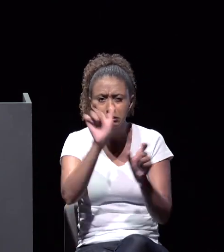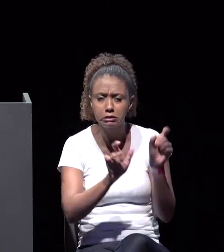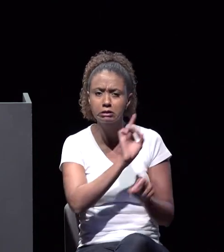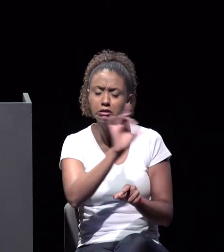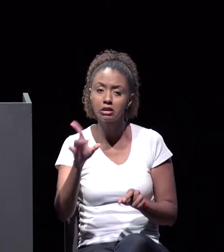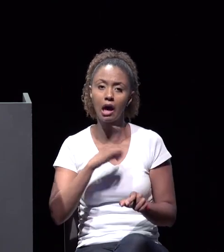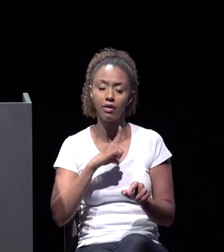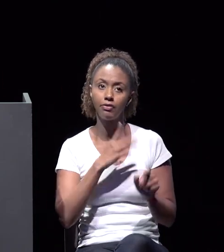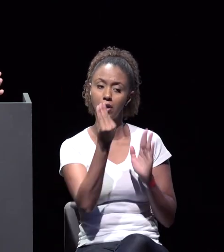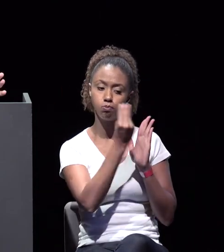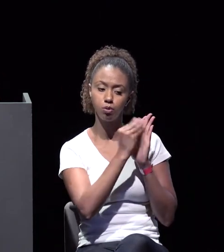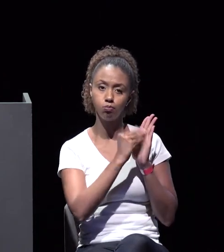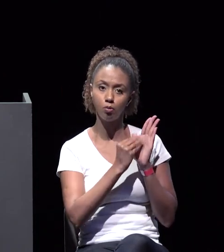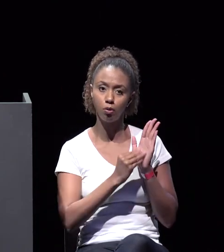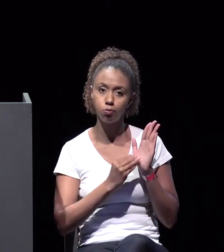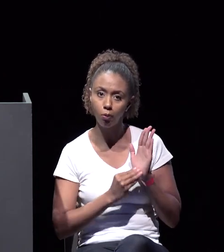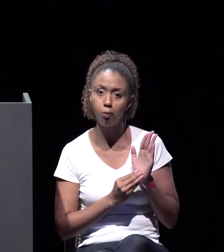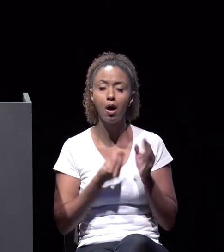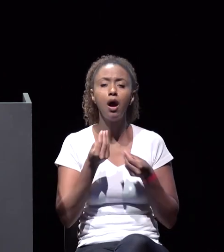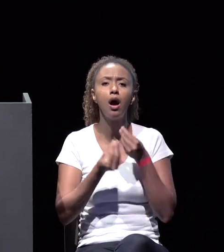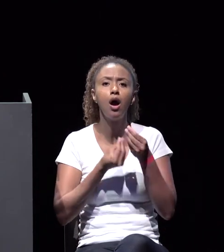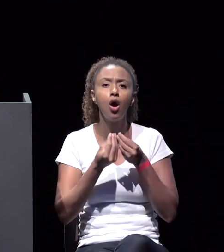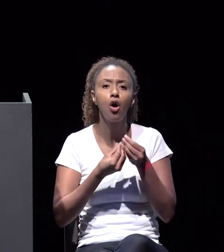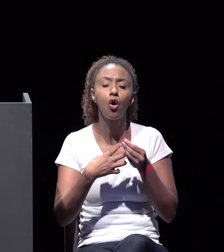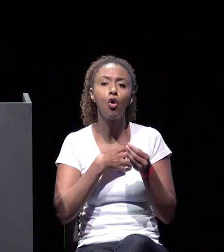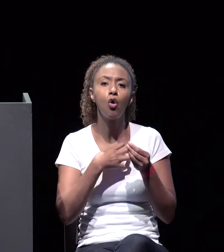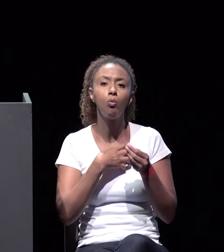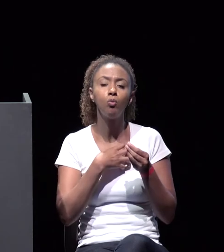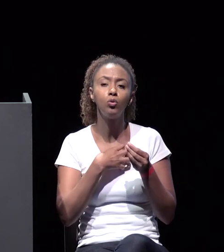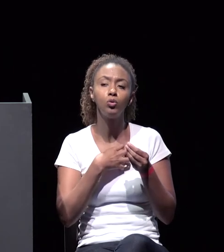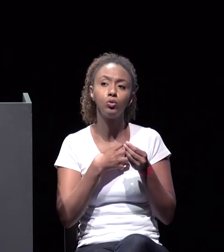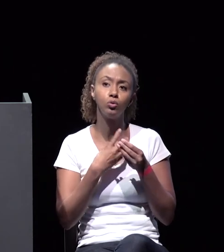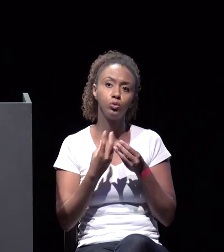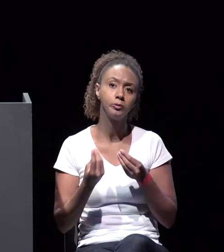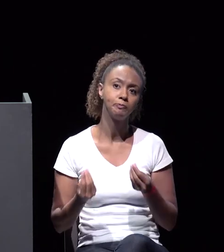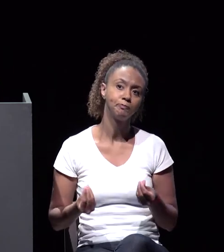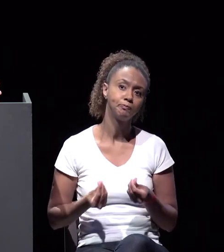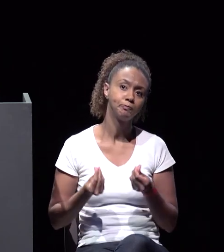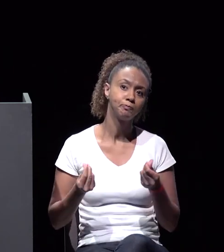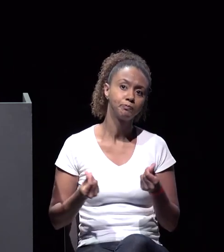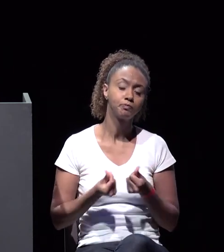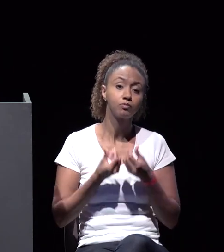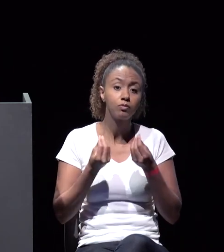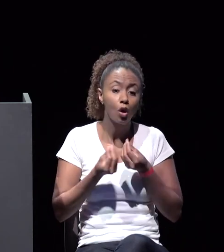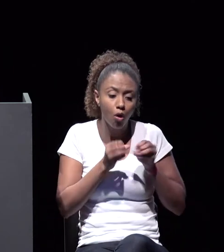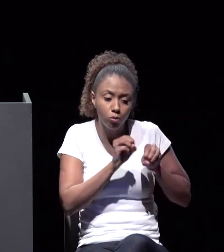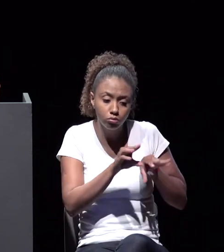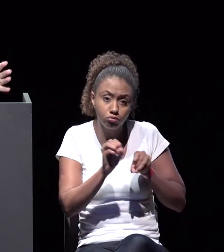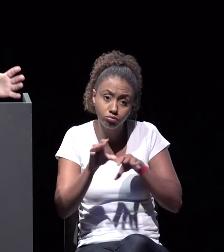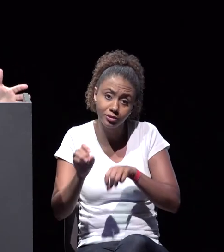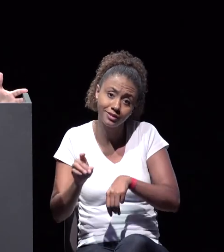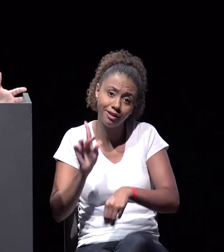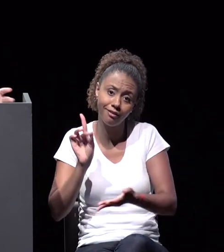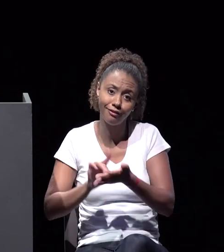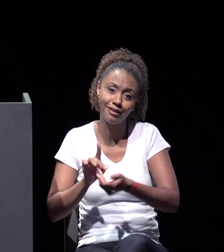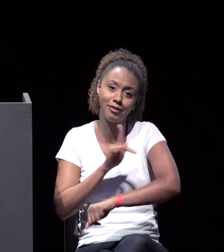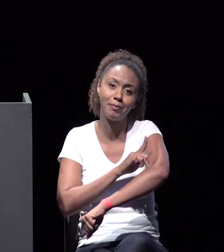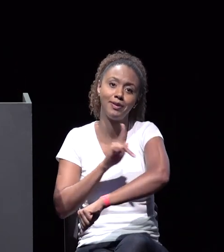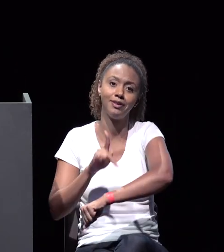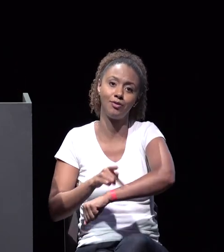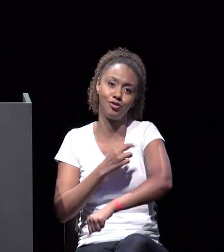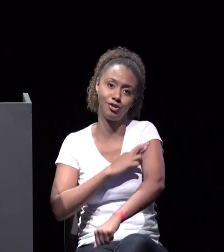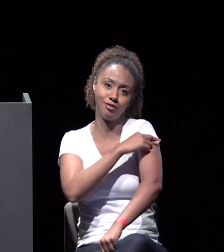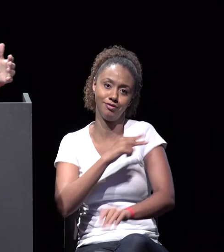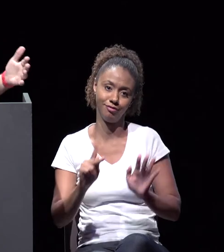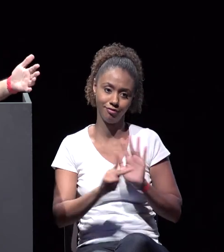inscritos dentro de uma metodologia para esse ensinamento na pressa pedagogia do candomblé